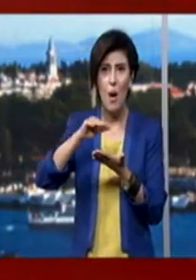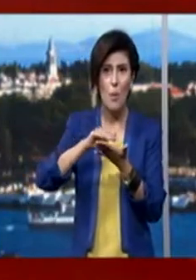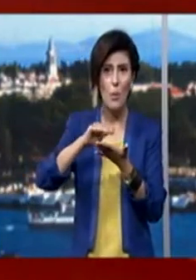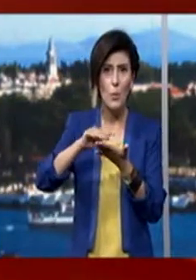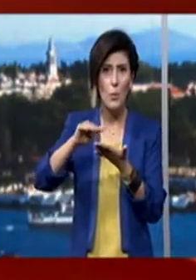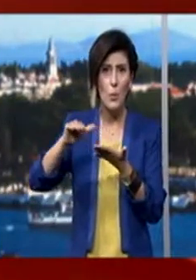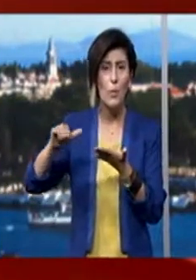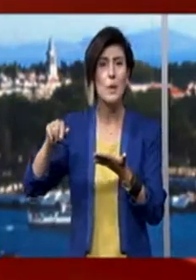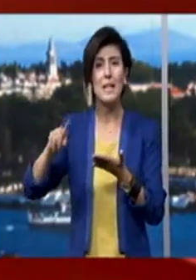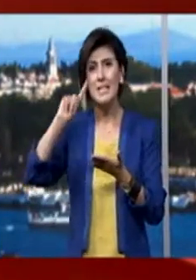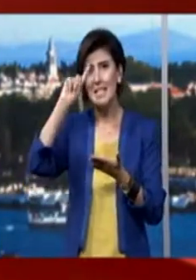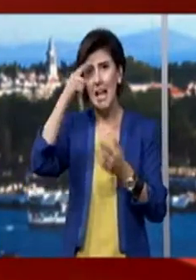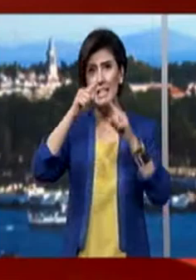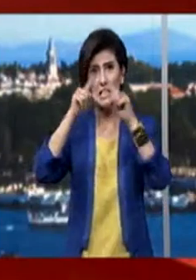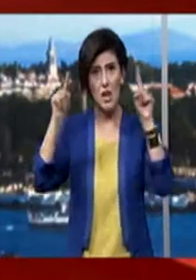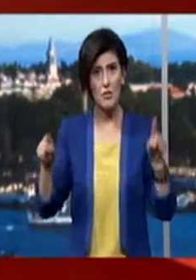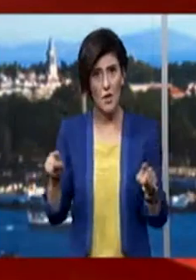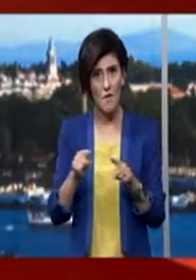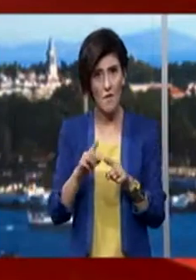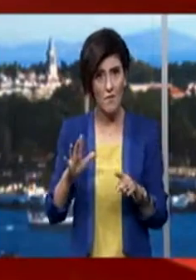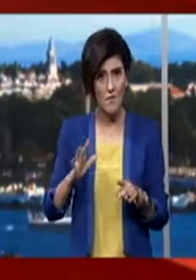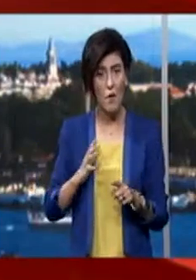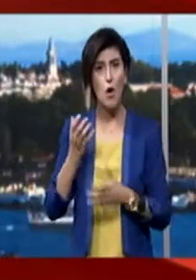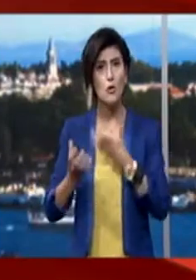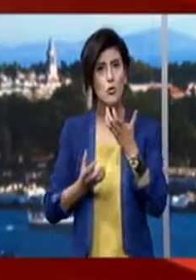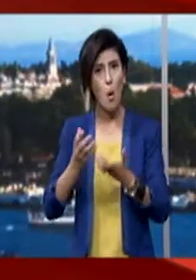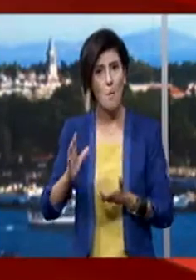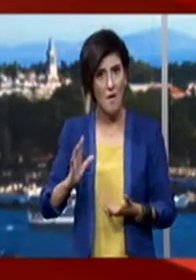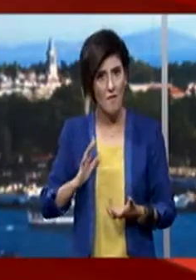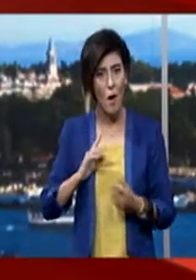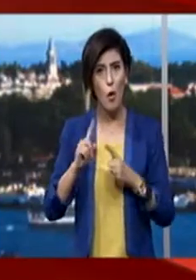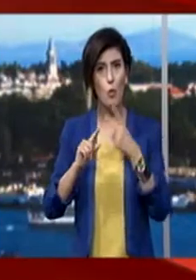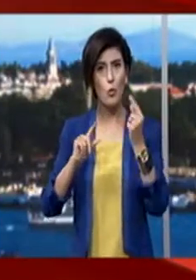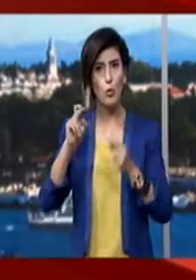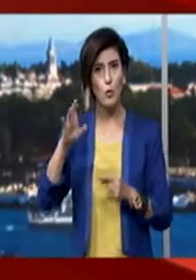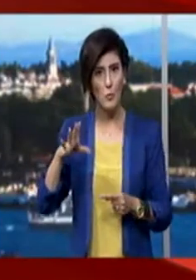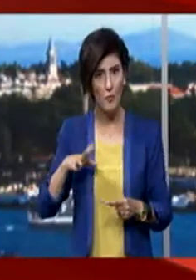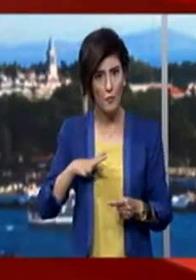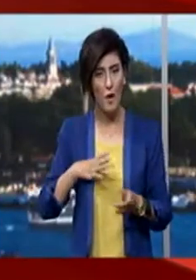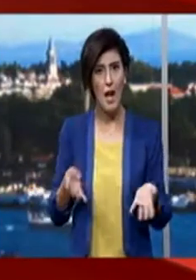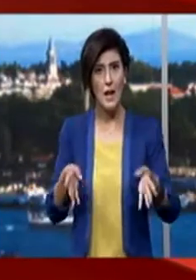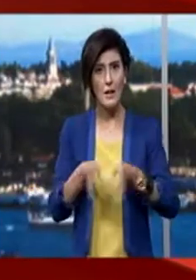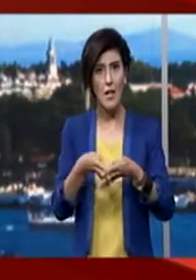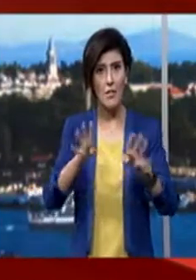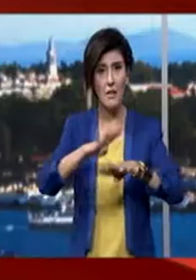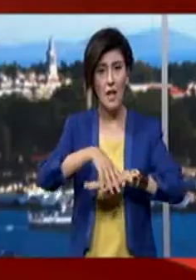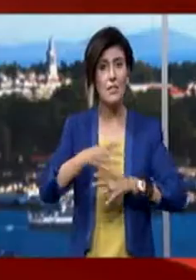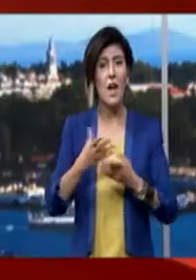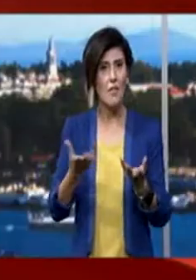Yani sadece çerçeveli ürünlerimiz var, sobalısı var, tüple çalışanı var, katlanır ayaklıları var, arabalar için